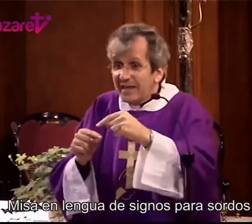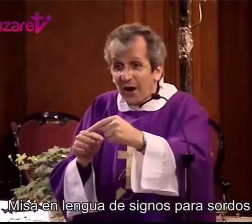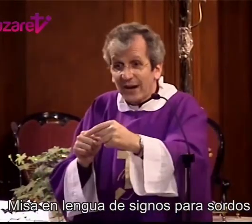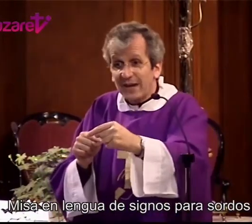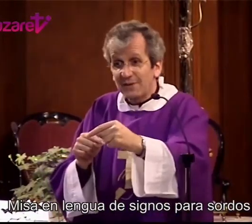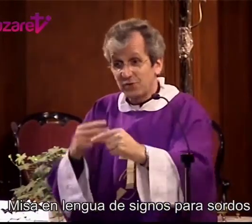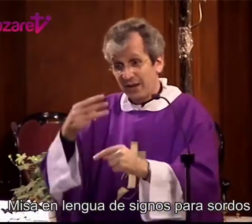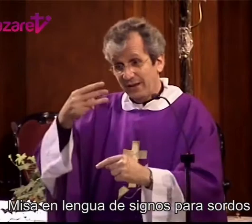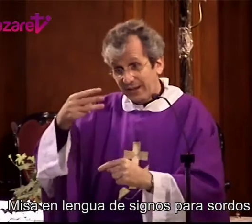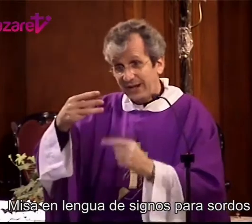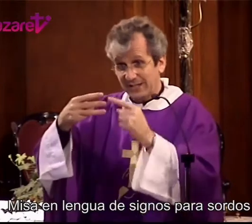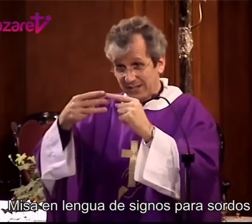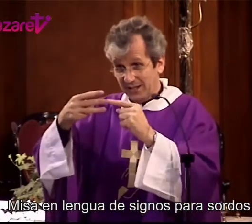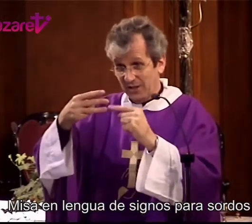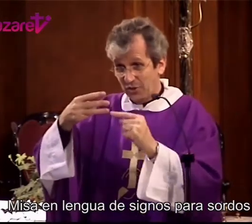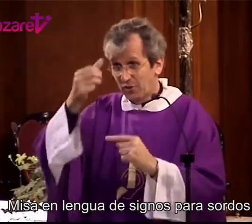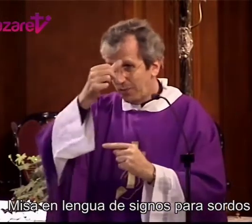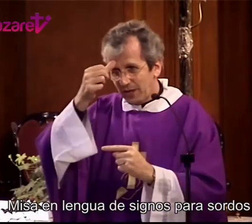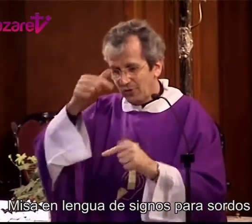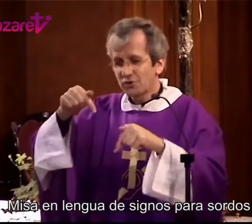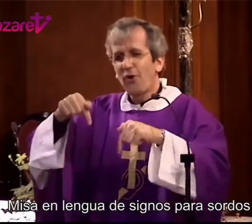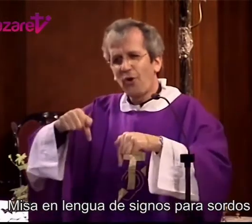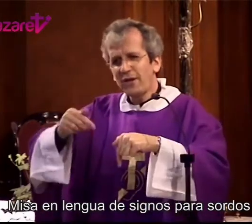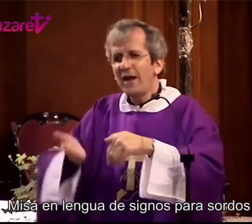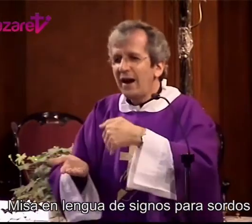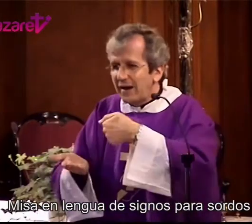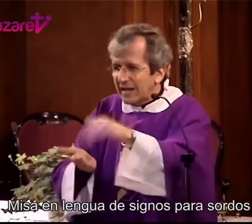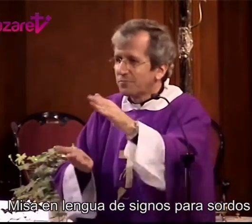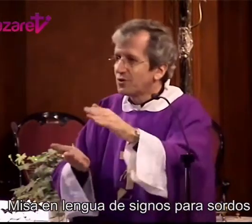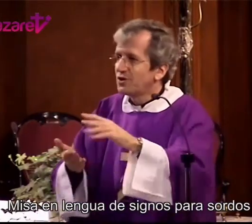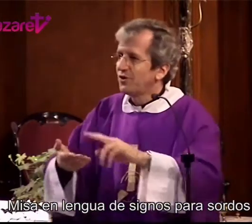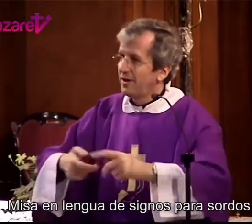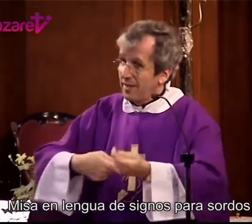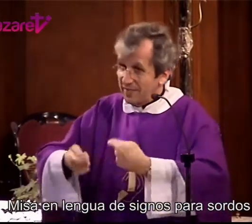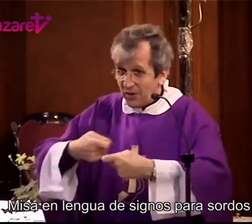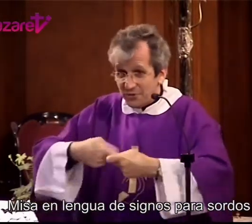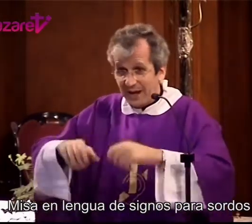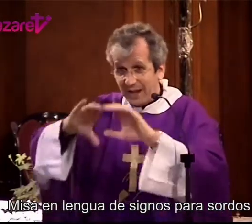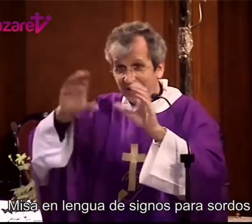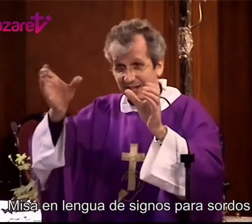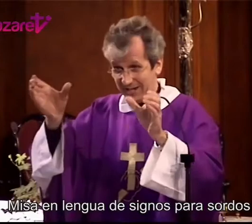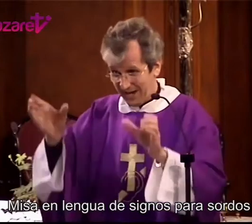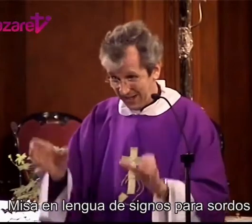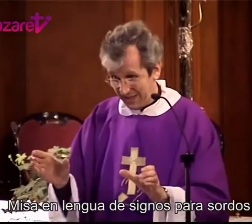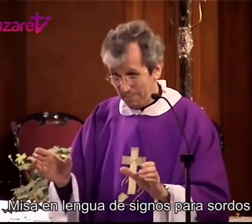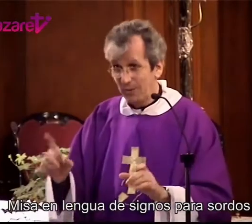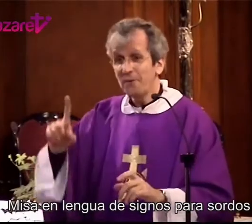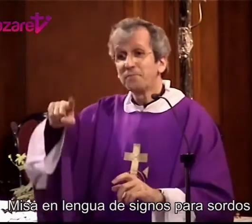ahora leeremos 3 domingos, hoy, la expulsión de los mercaderes en el templo.